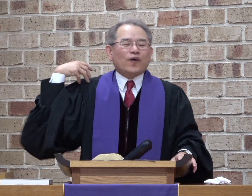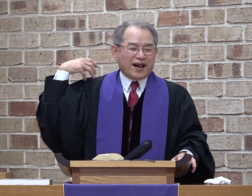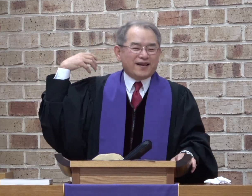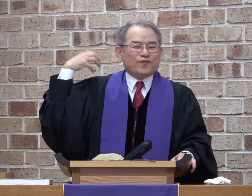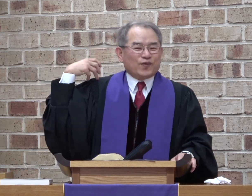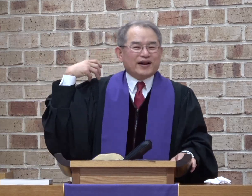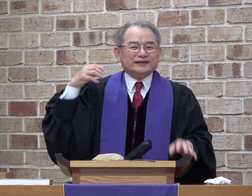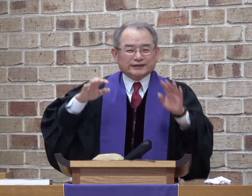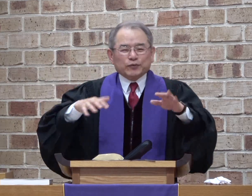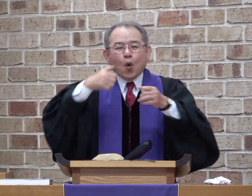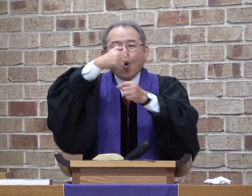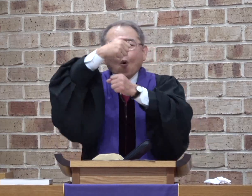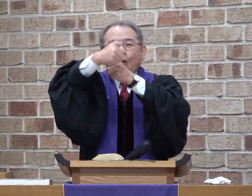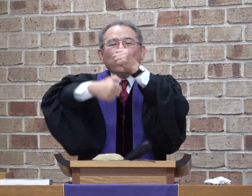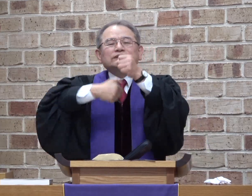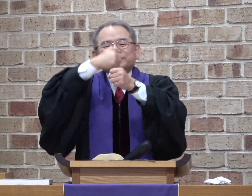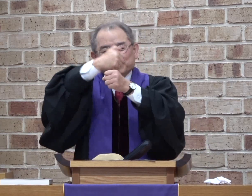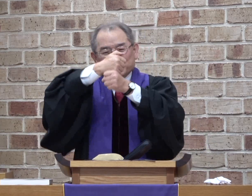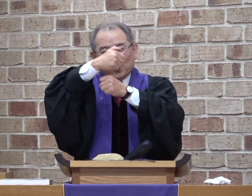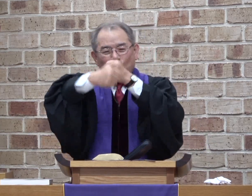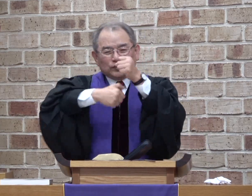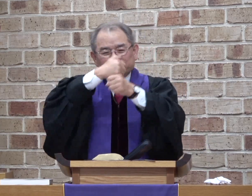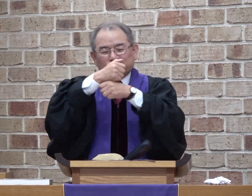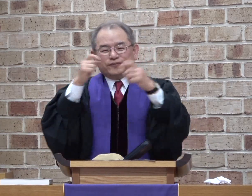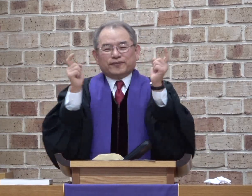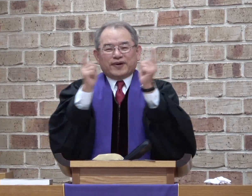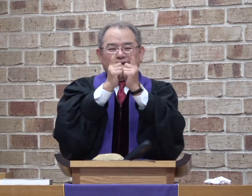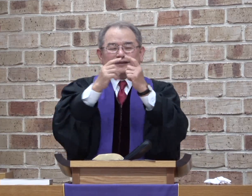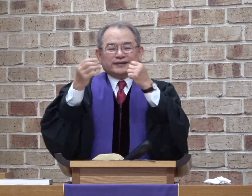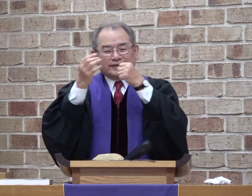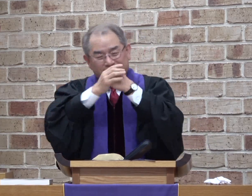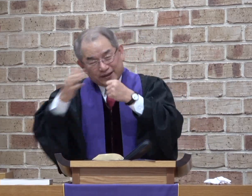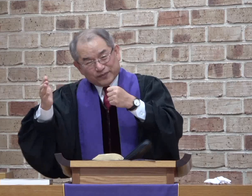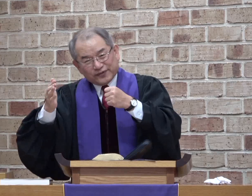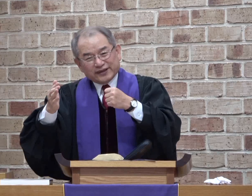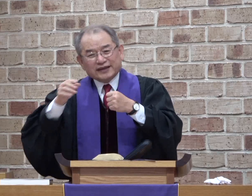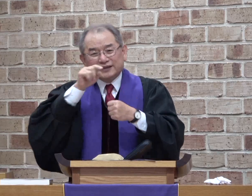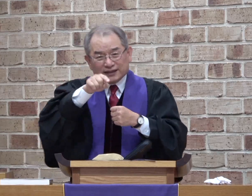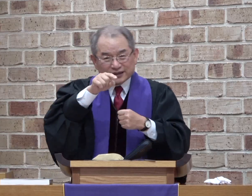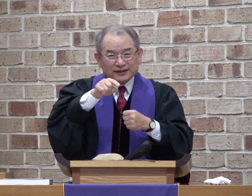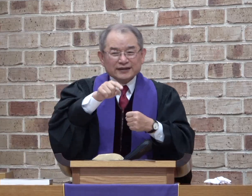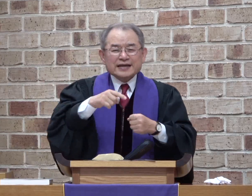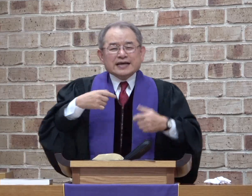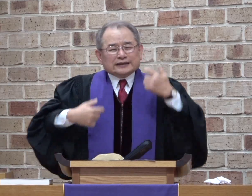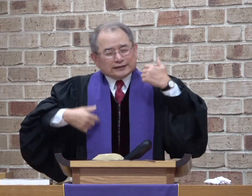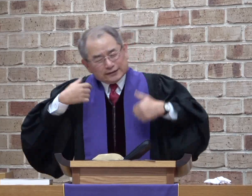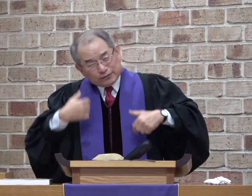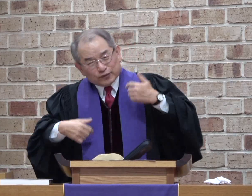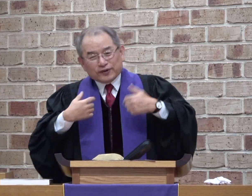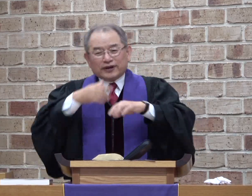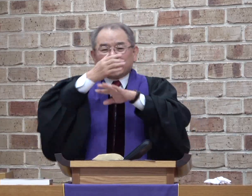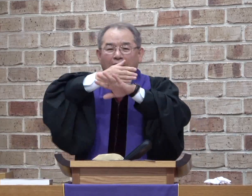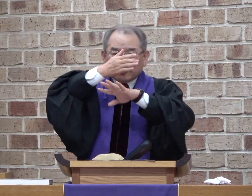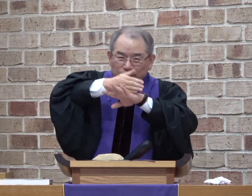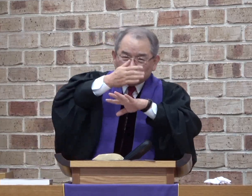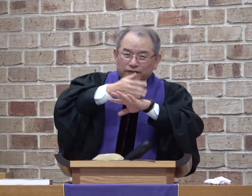역할을 감당해야 합니다. 50년을 맞이하여 기쁘고 감사할 뿐만